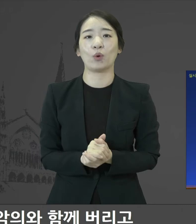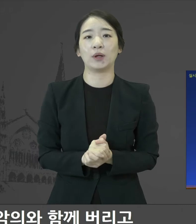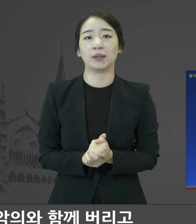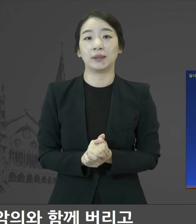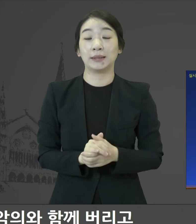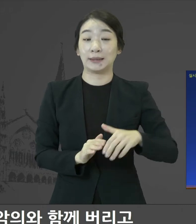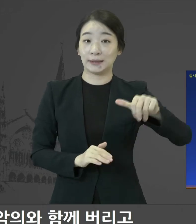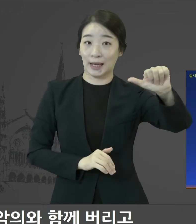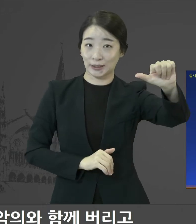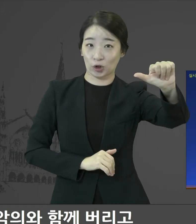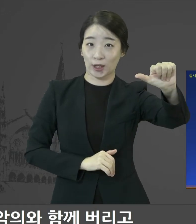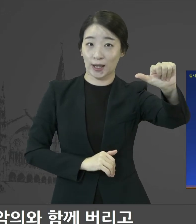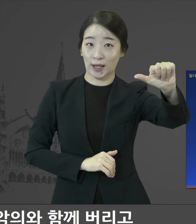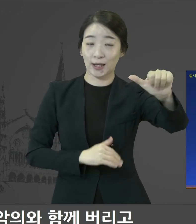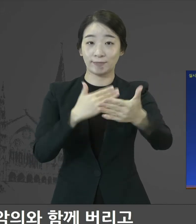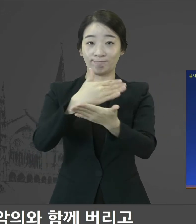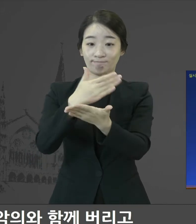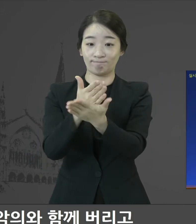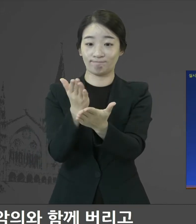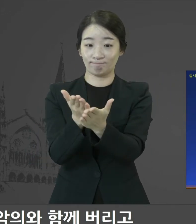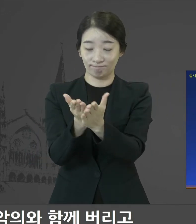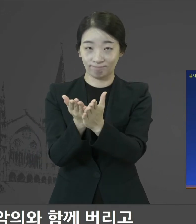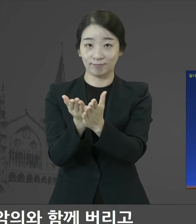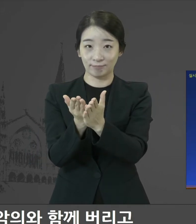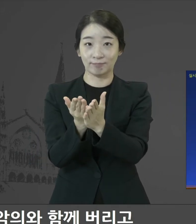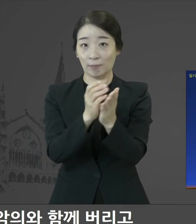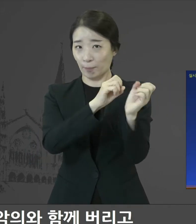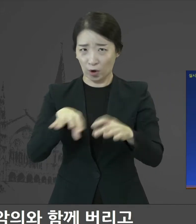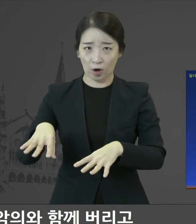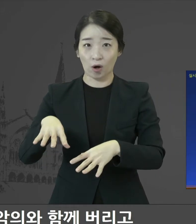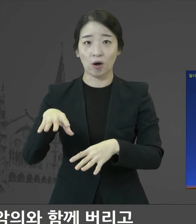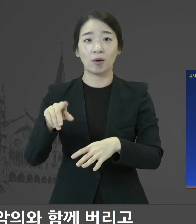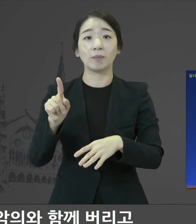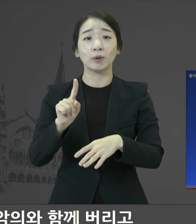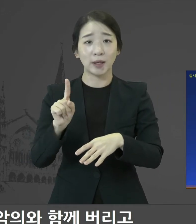5개 버려야 될 이 목록은 악의,